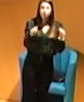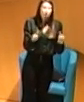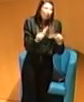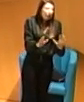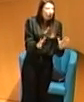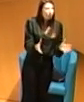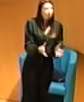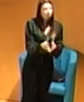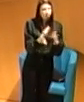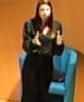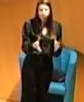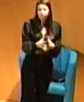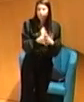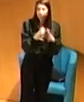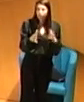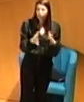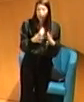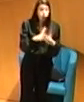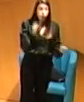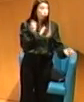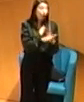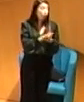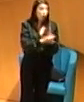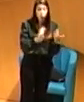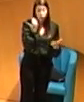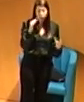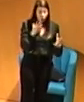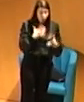Mais je sais plus ce que je voulais dire à la fin, mais